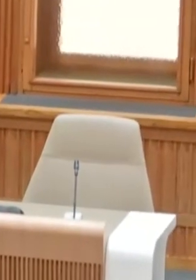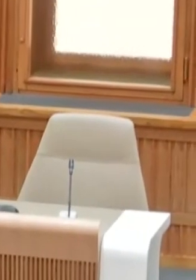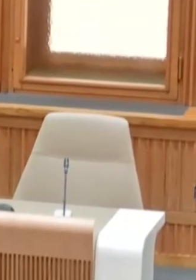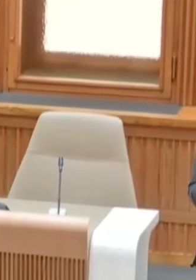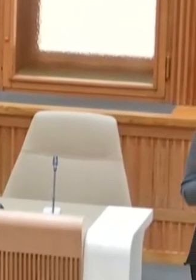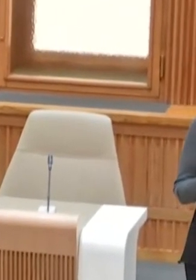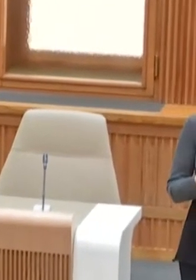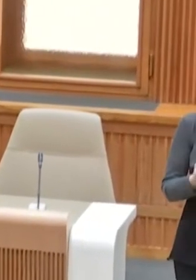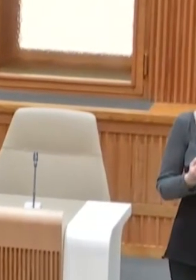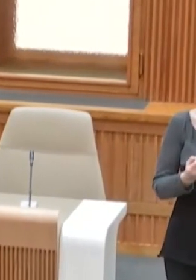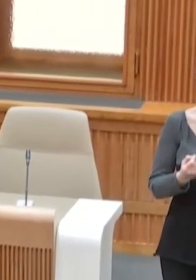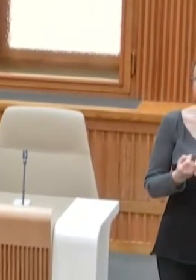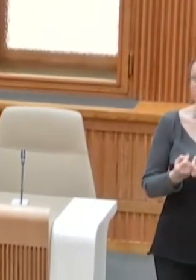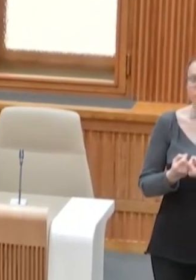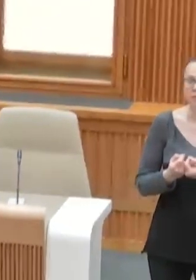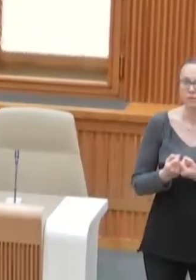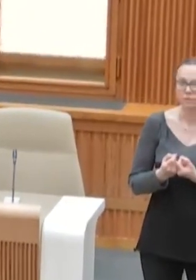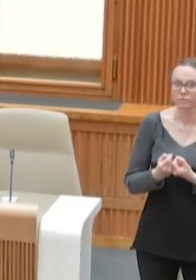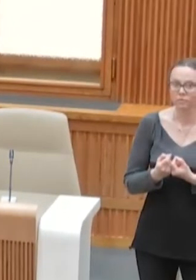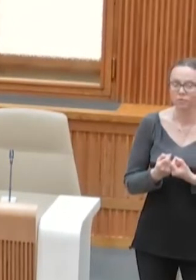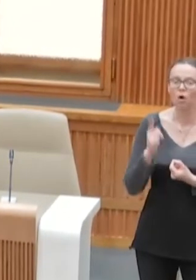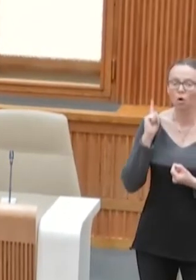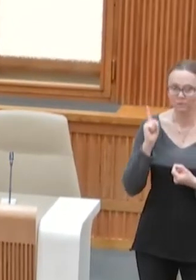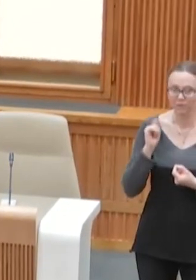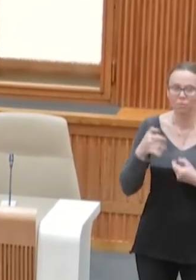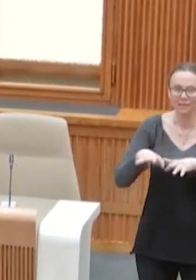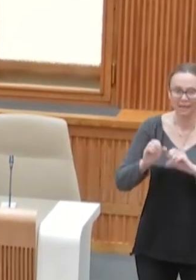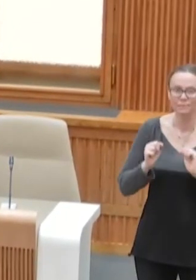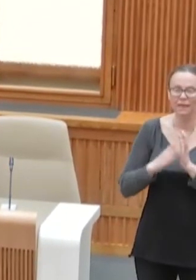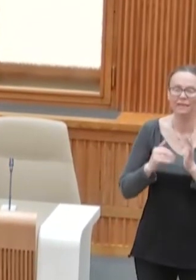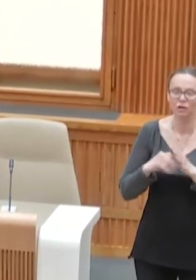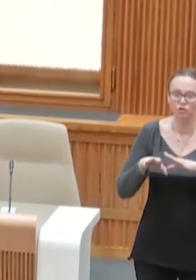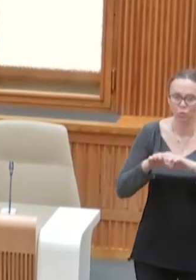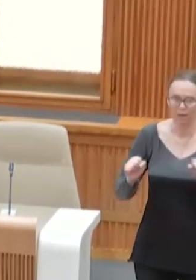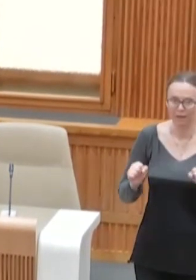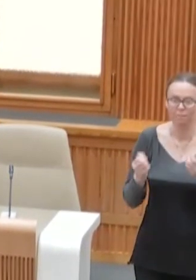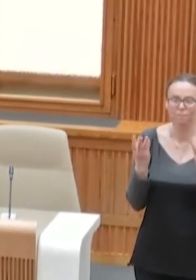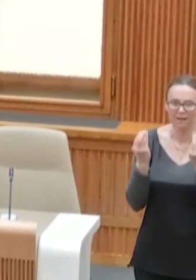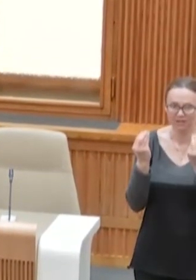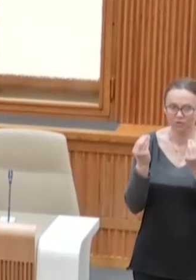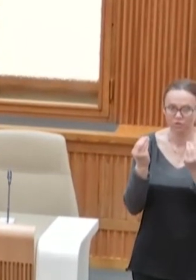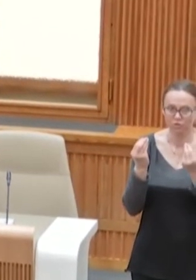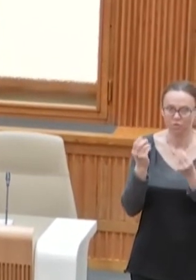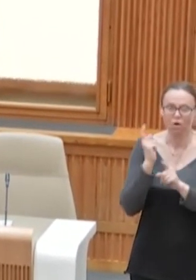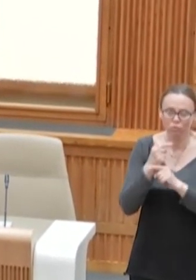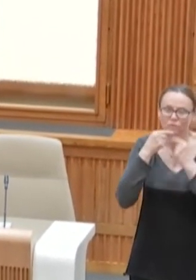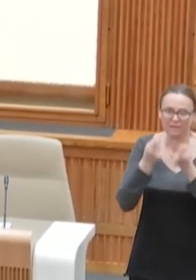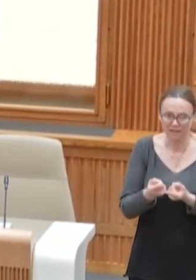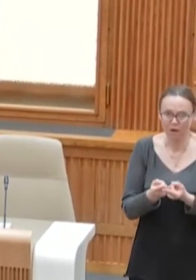podvajajo oziroma da je sprejet kakšen ukrep preveč, tudi najavljen, kot